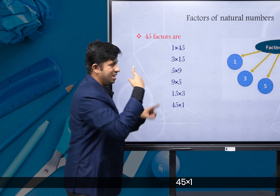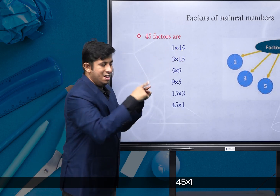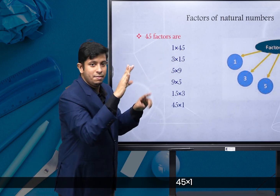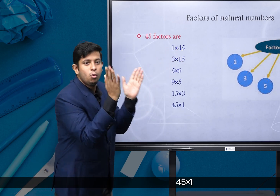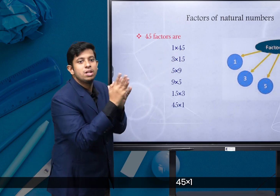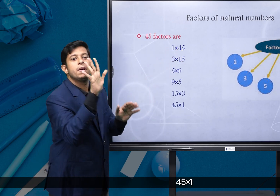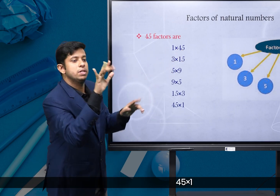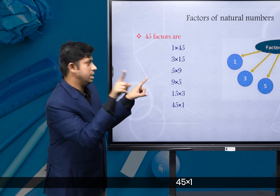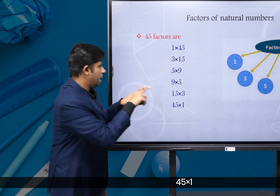45x1.